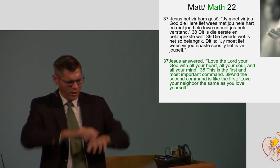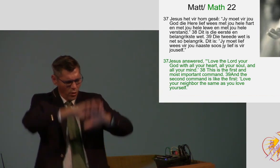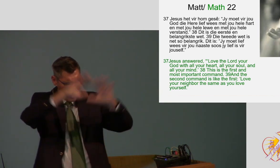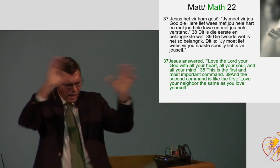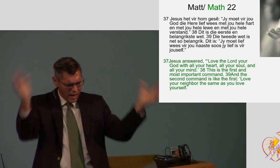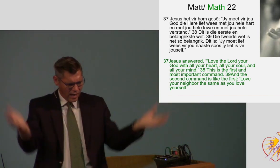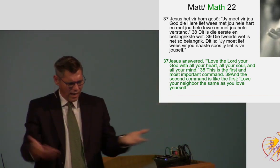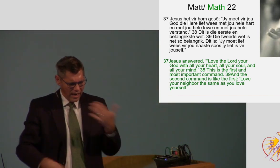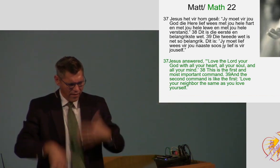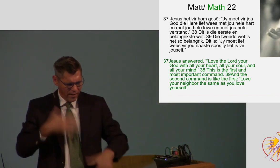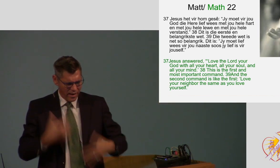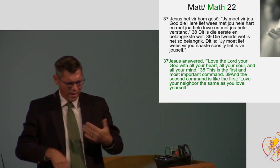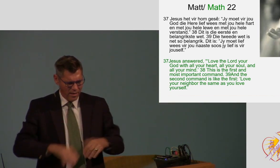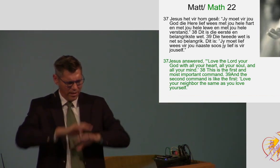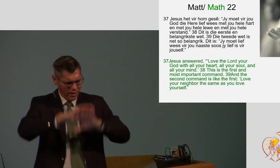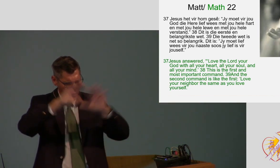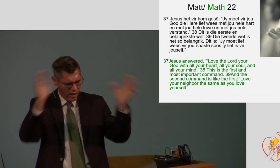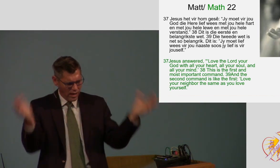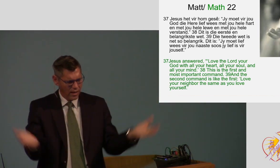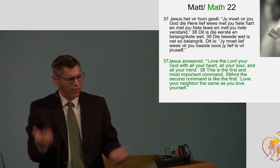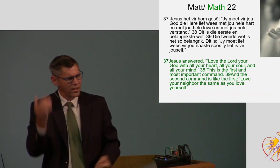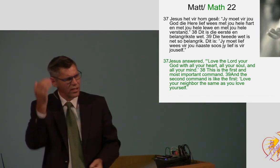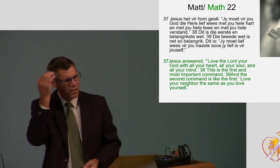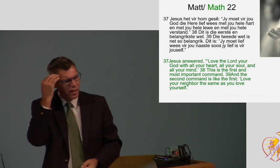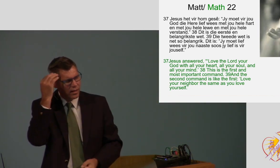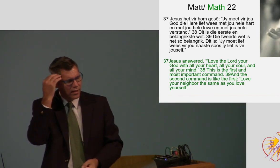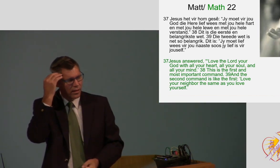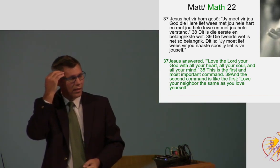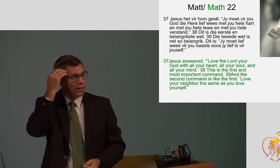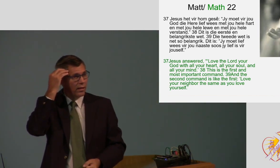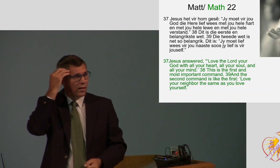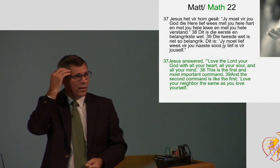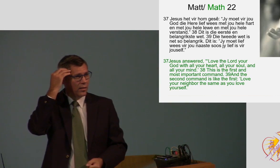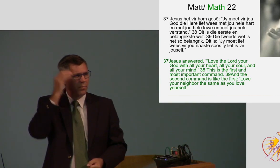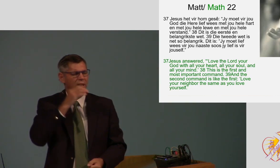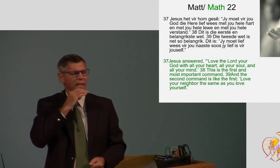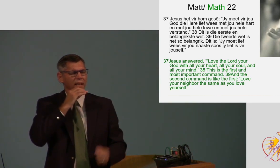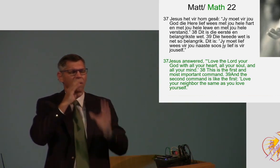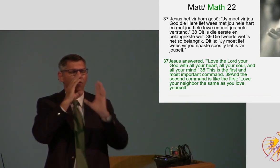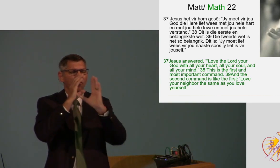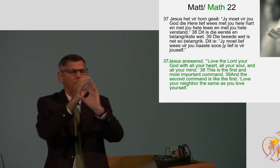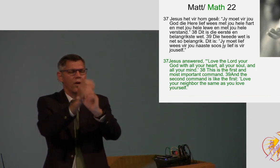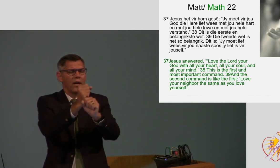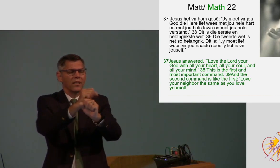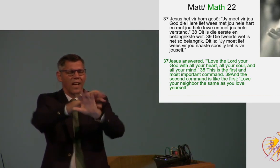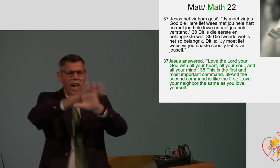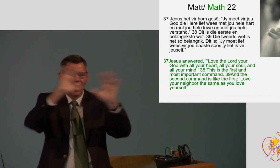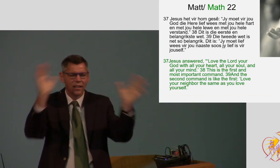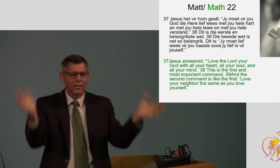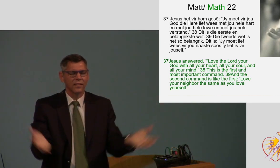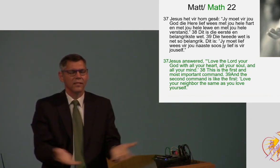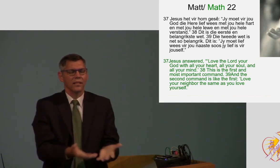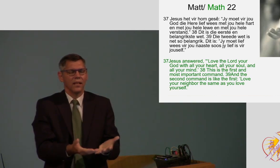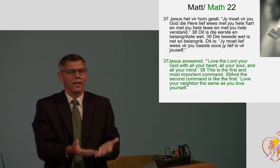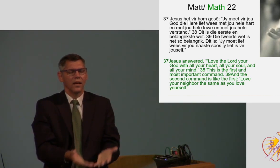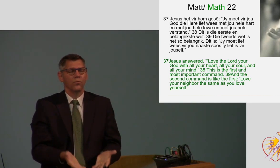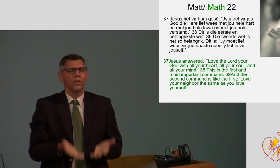hele lewe, en met jou hele verstand. Teken jou fokus, alles gaan oor die